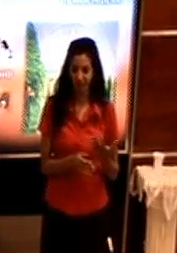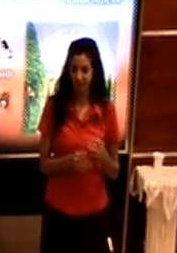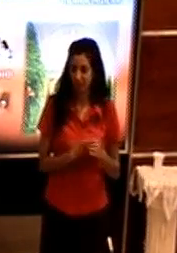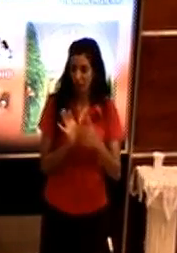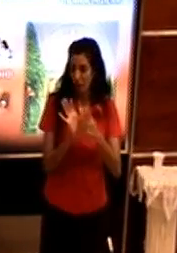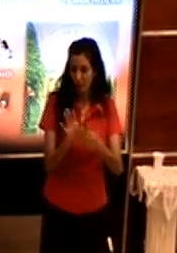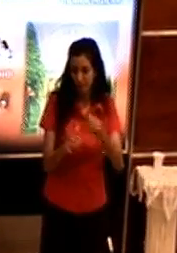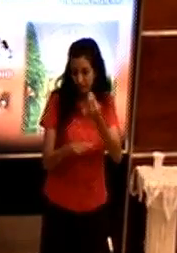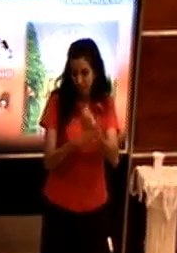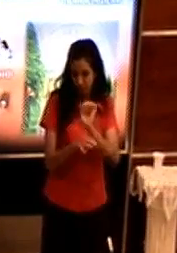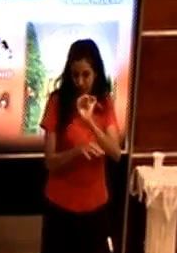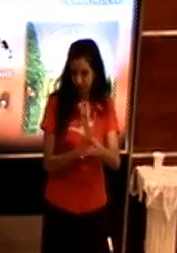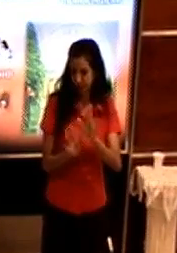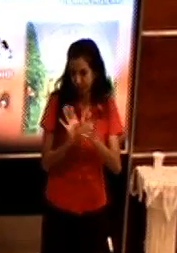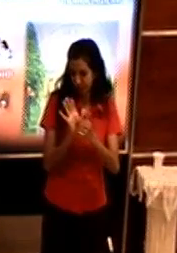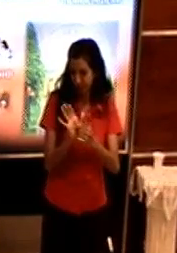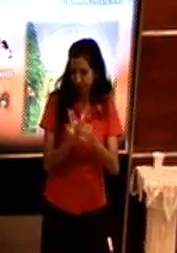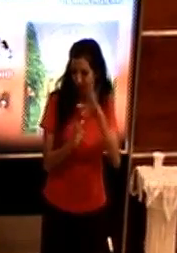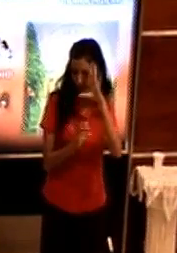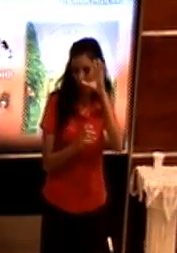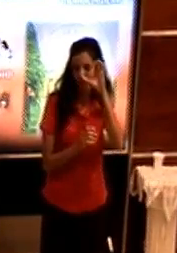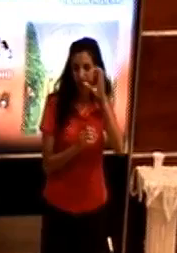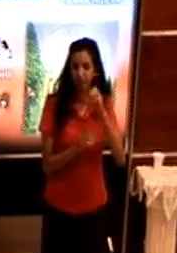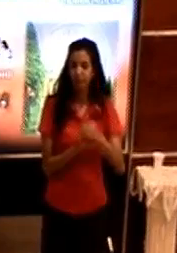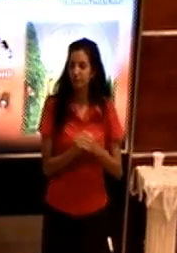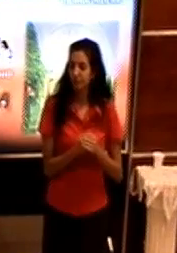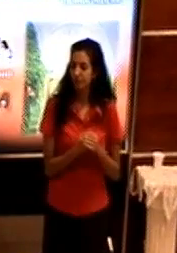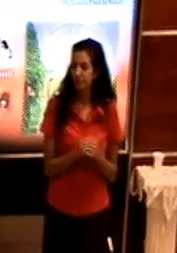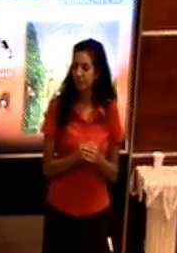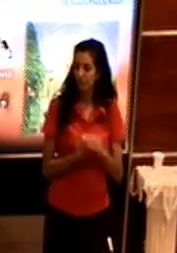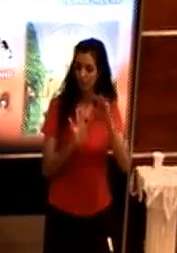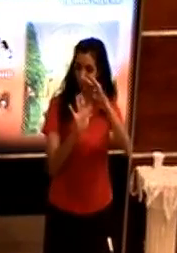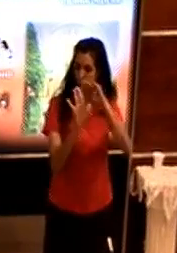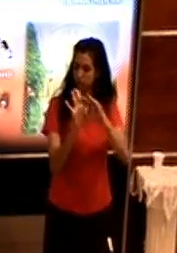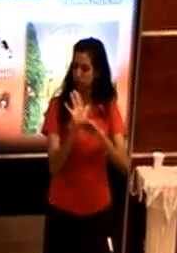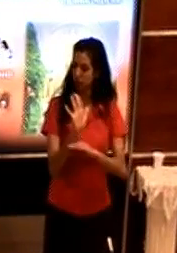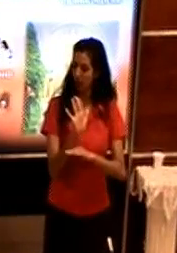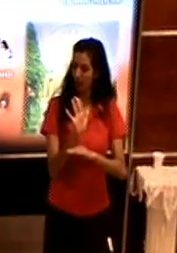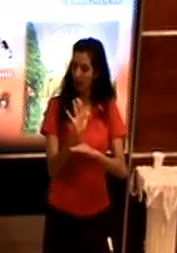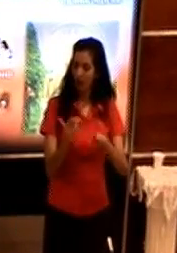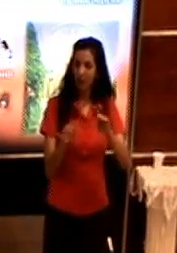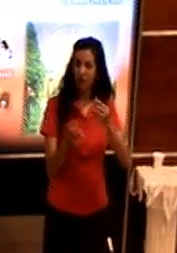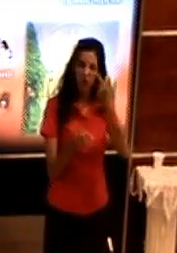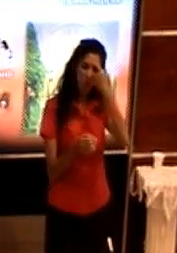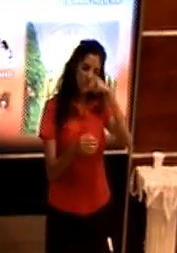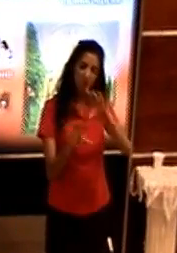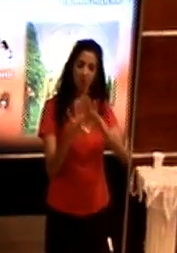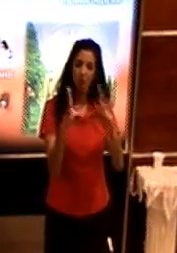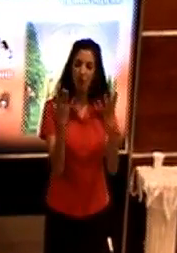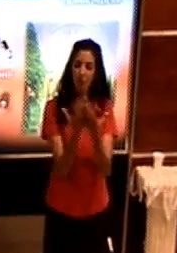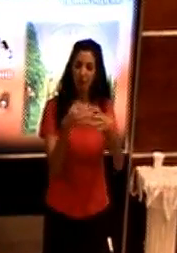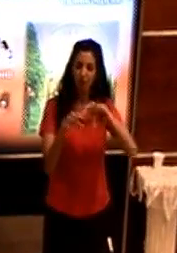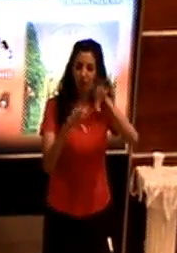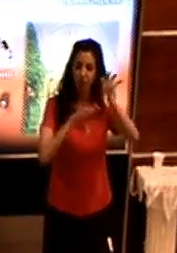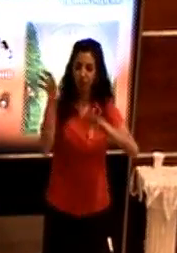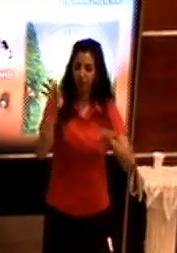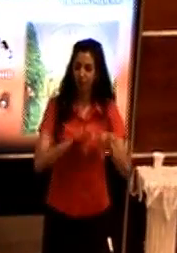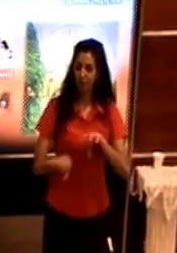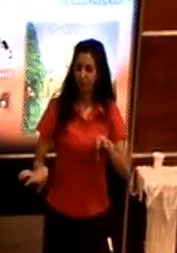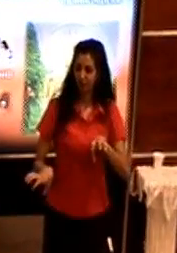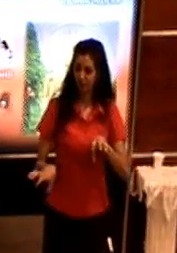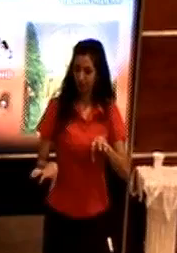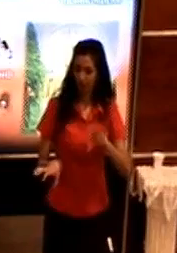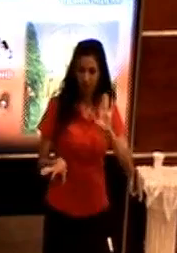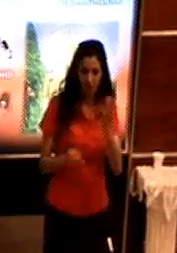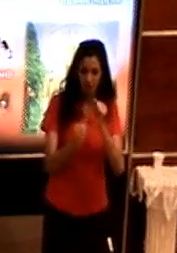Babilonia, Medopersia, Grecia, Roma y el mundo dividido. Todo es historia actualmente, hermanos.